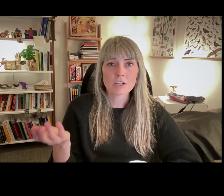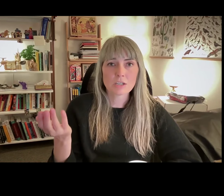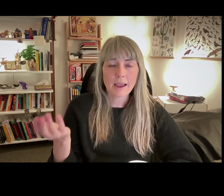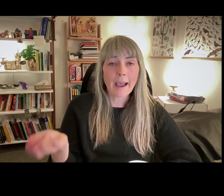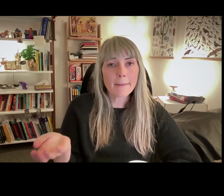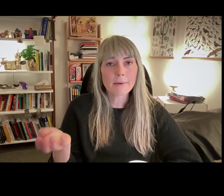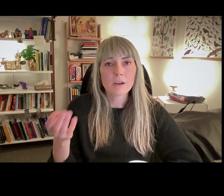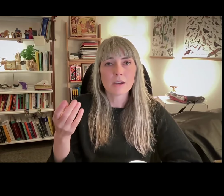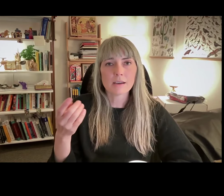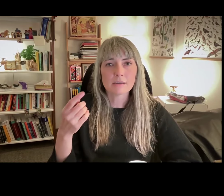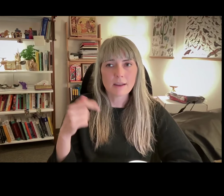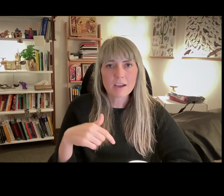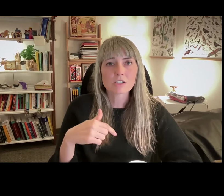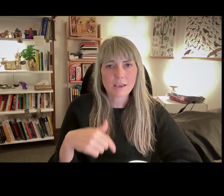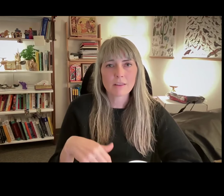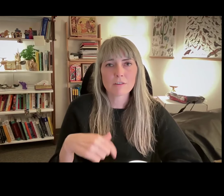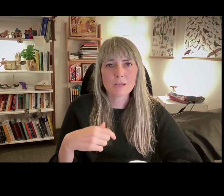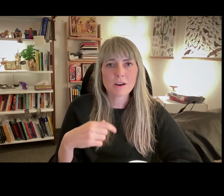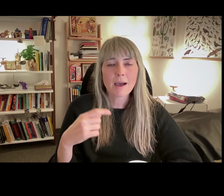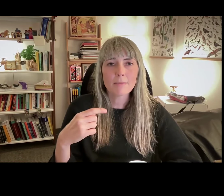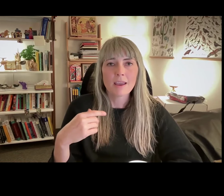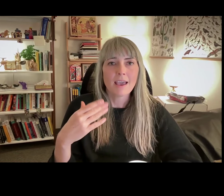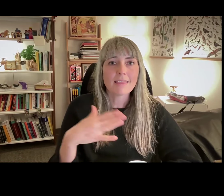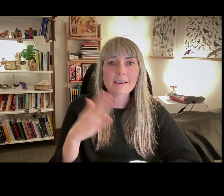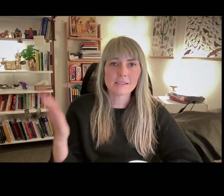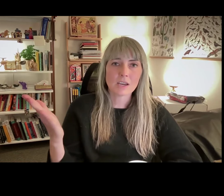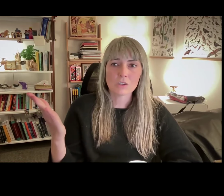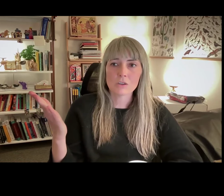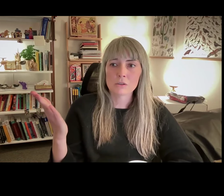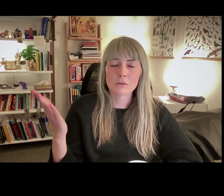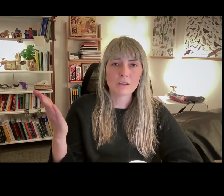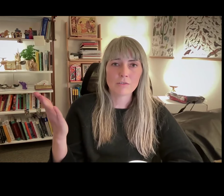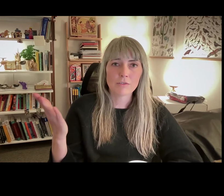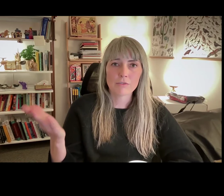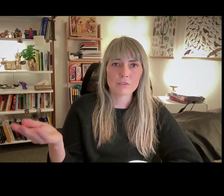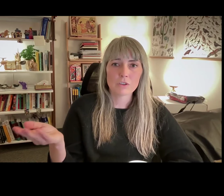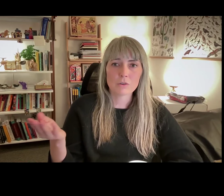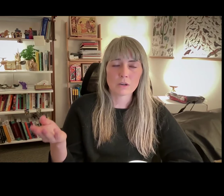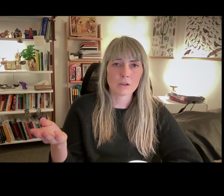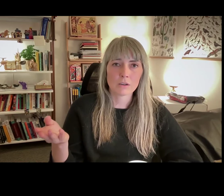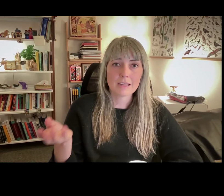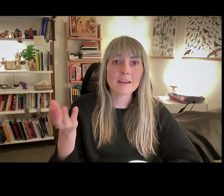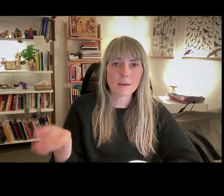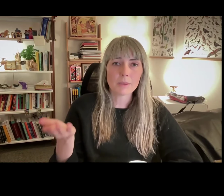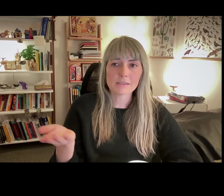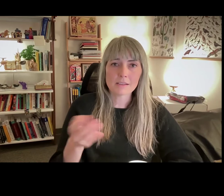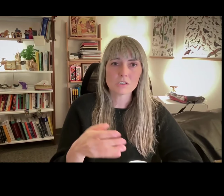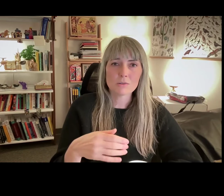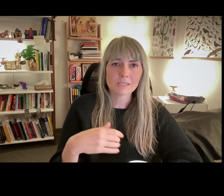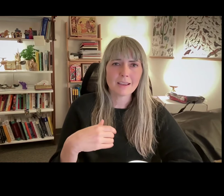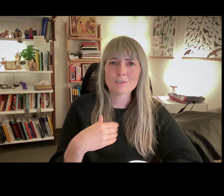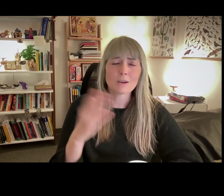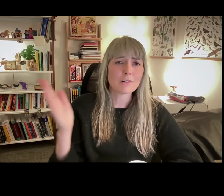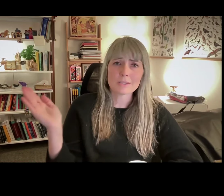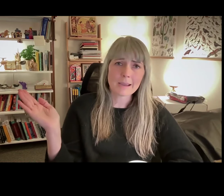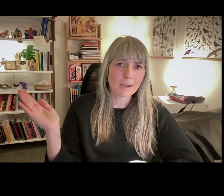tiene un teléfono inteligente, puede descargar la aplicación de NIOSH. Y eso le puede decir a usted